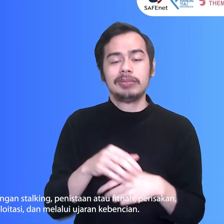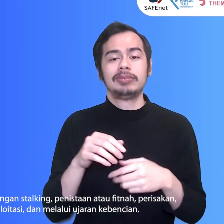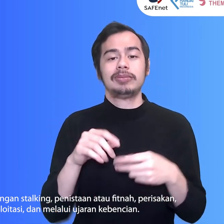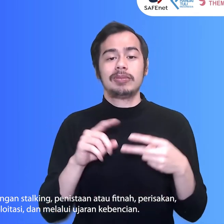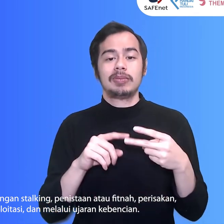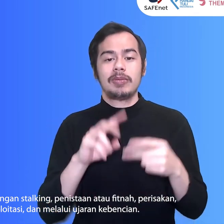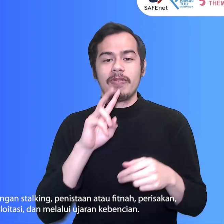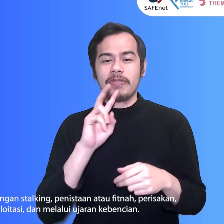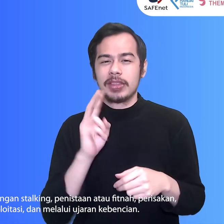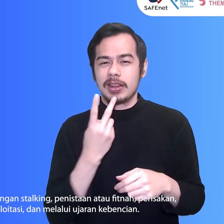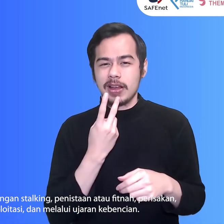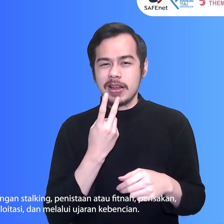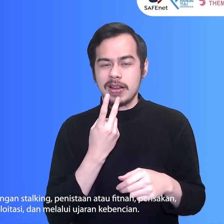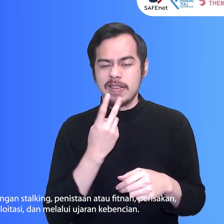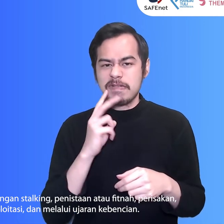Hai pelecehan seksual